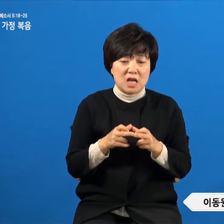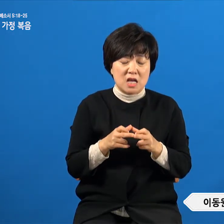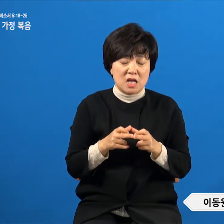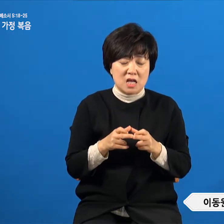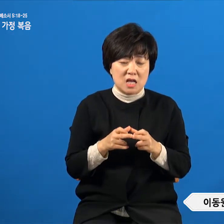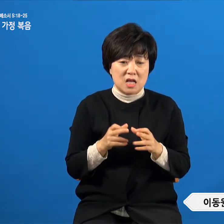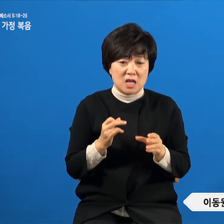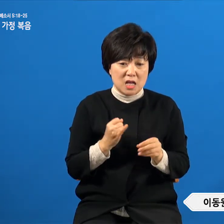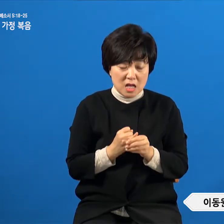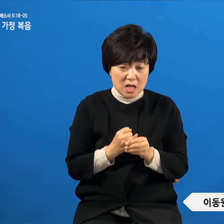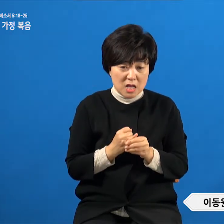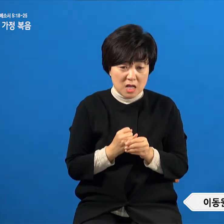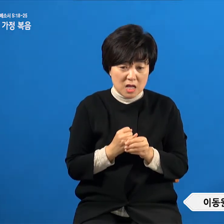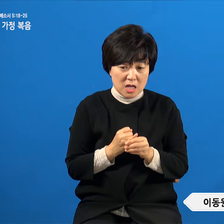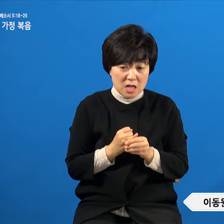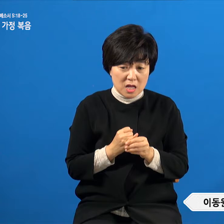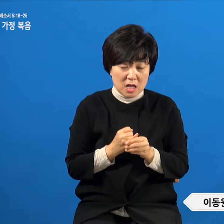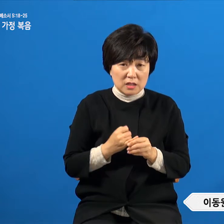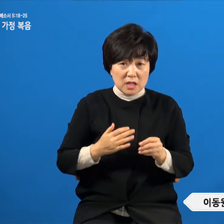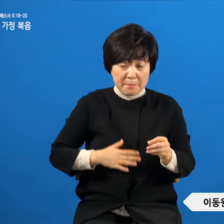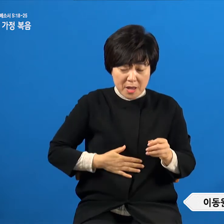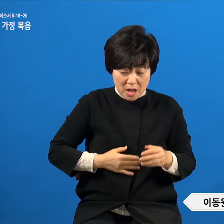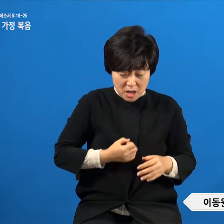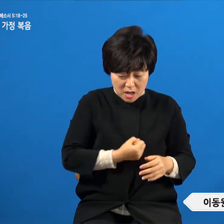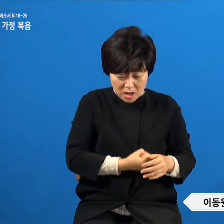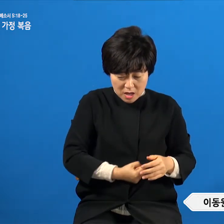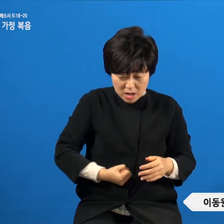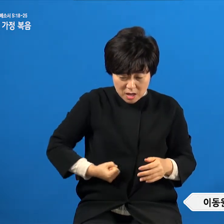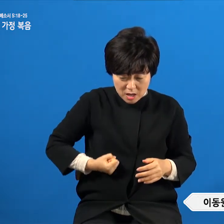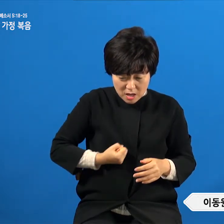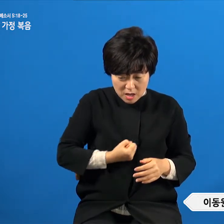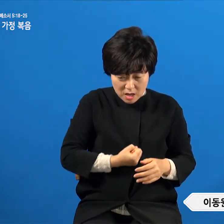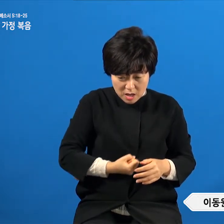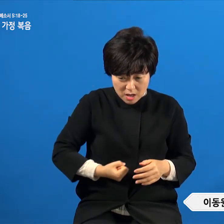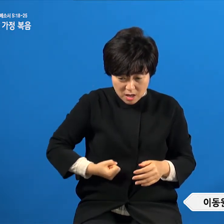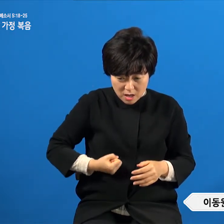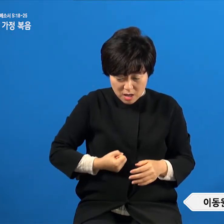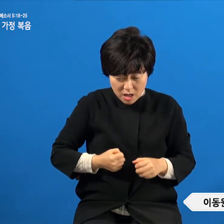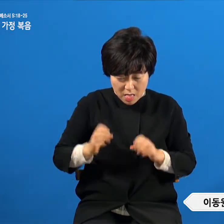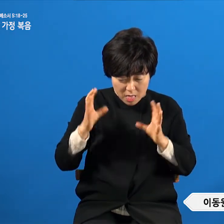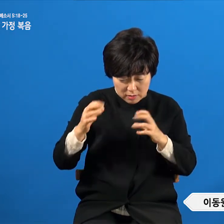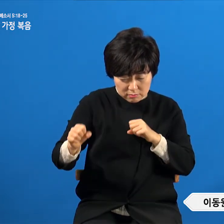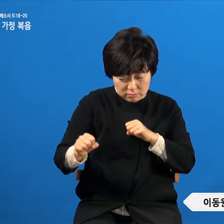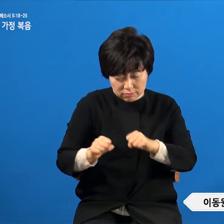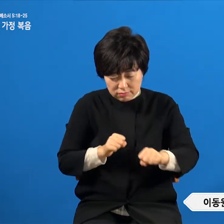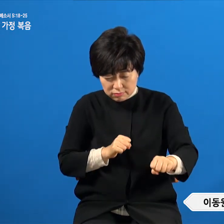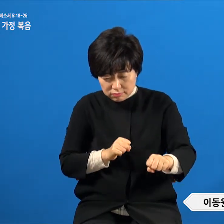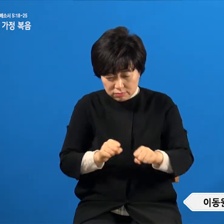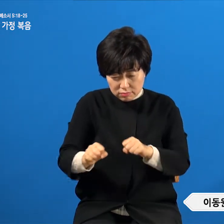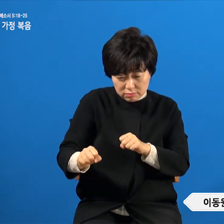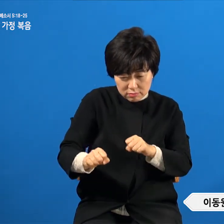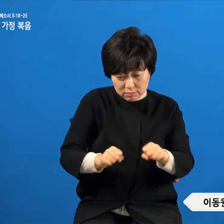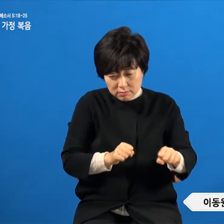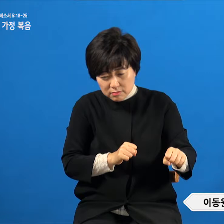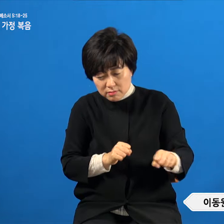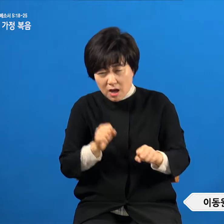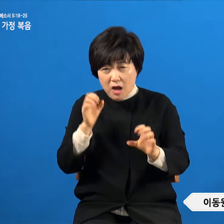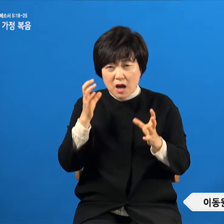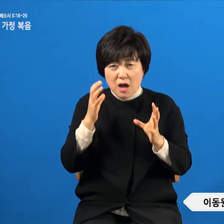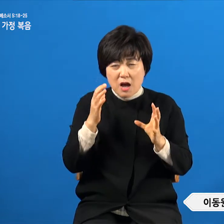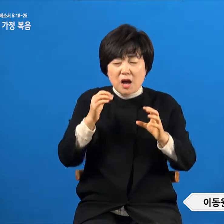그렇지만 초음파 사진에 나타나는 아이의 모습, 네, 움직이는 꿈틀거리는 그 아이의